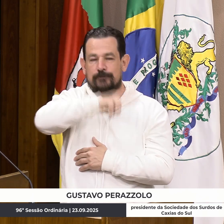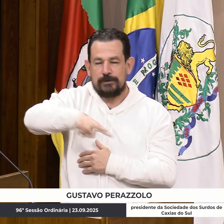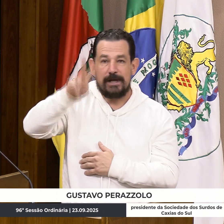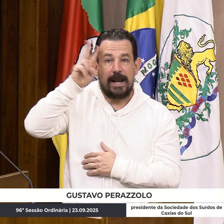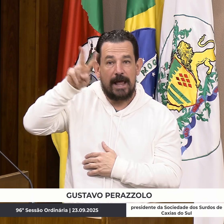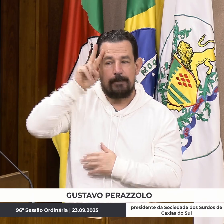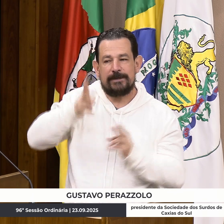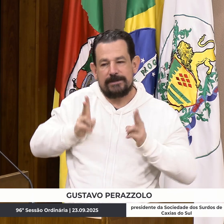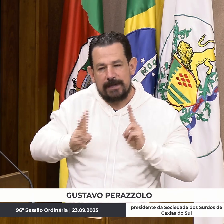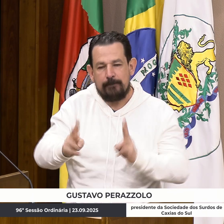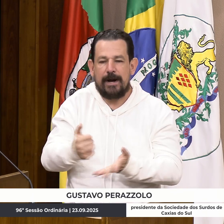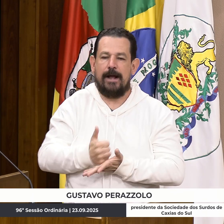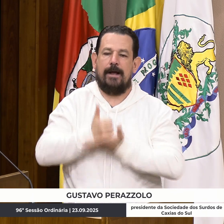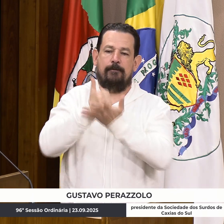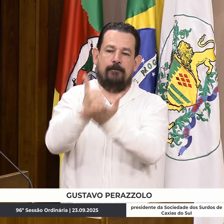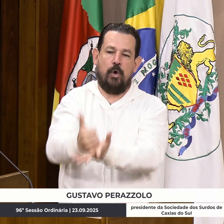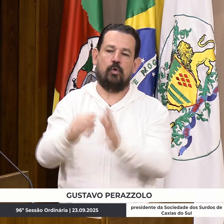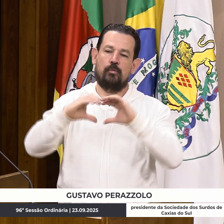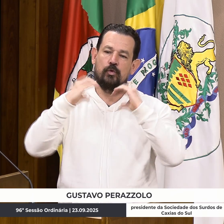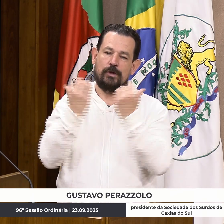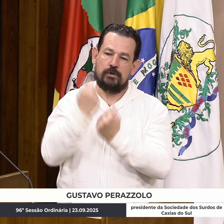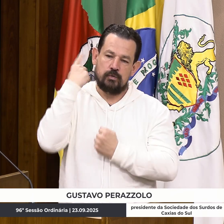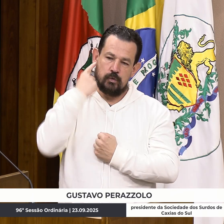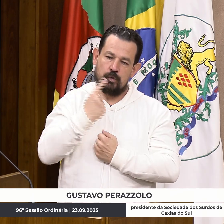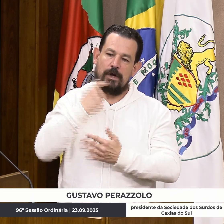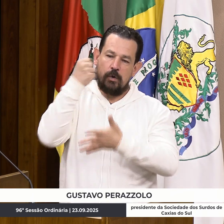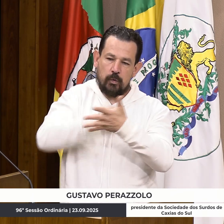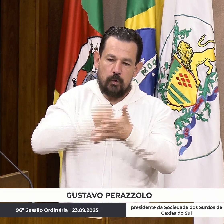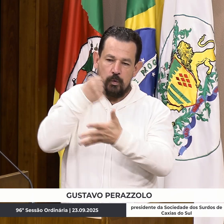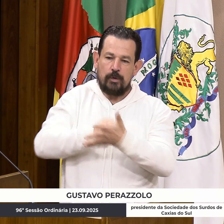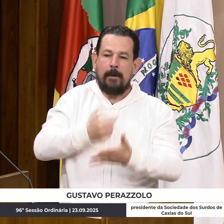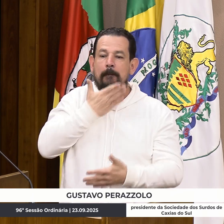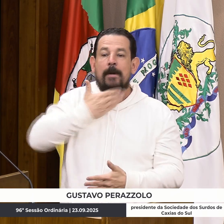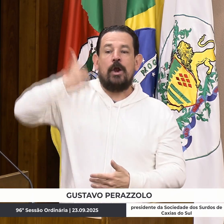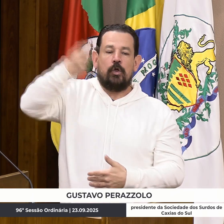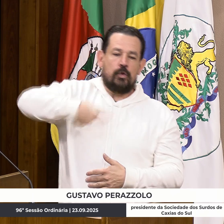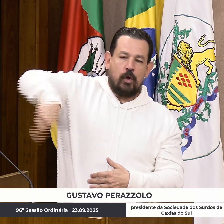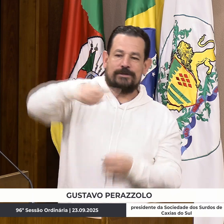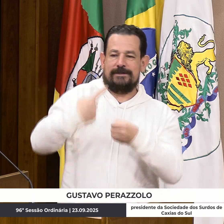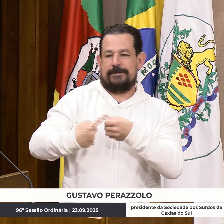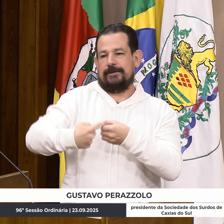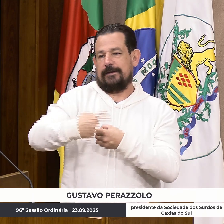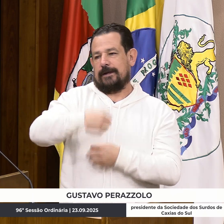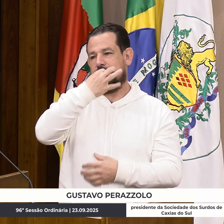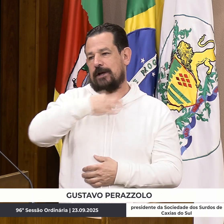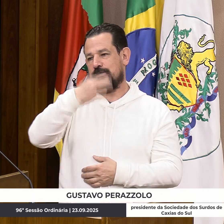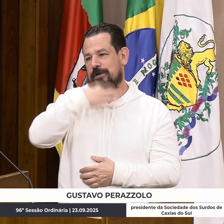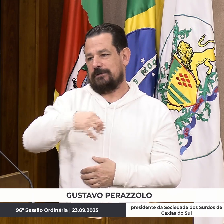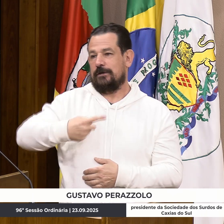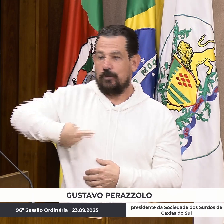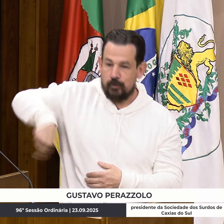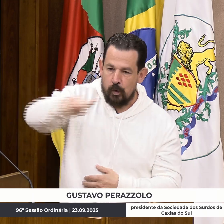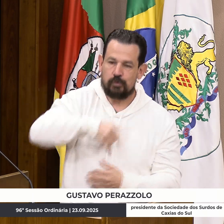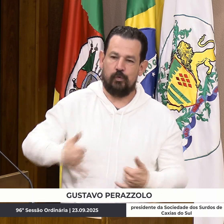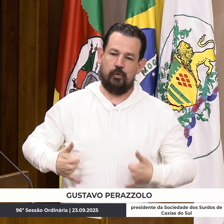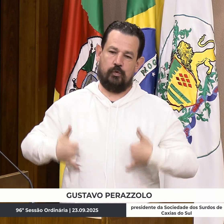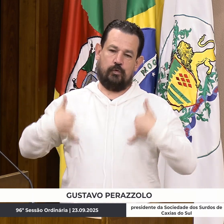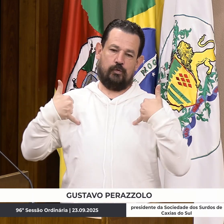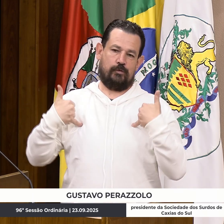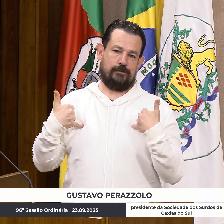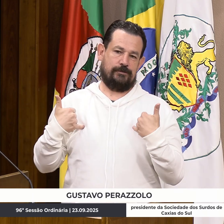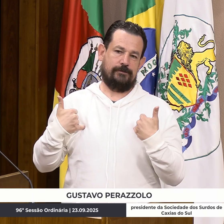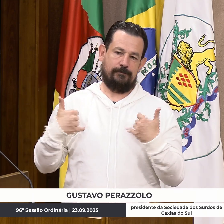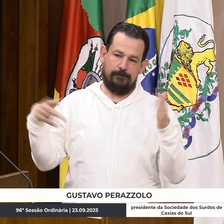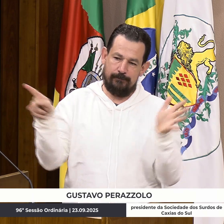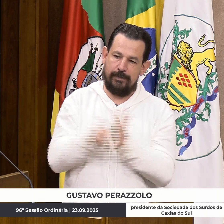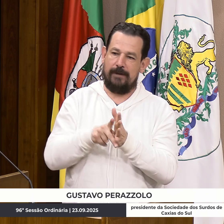usem a consciência, para que façam as coisas sempre melhores, sempre apoiem a comunidade surda, por todos esses anos de luta, para a melhoria da nossa